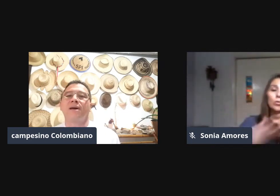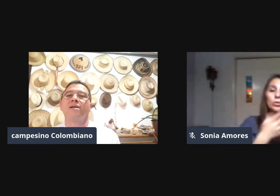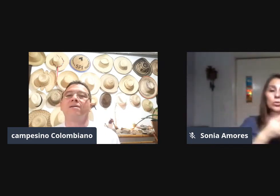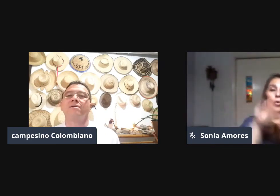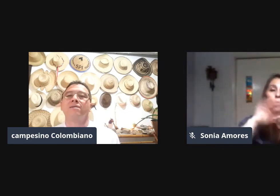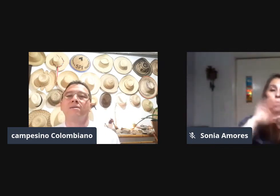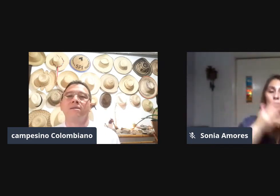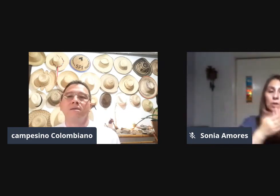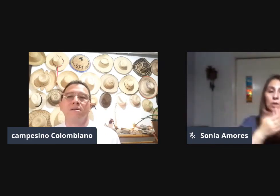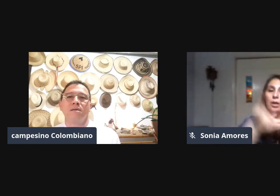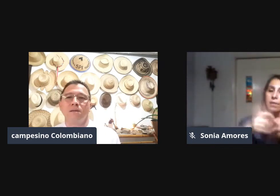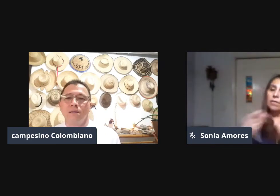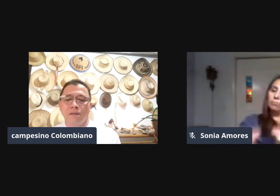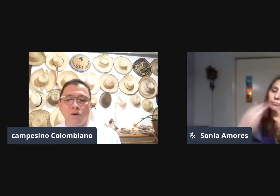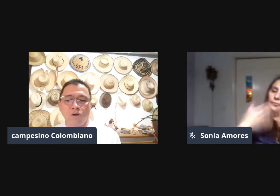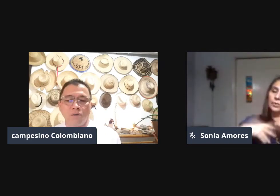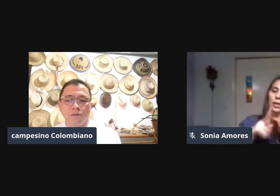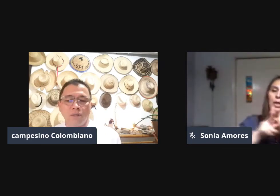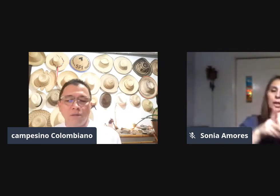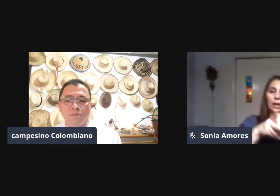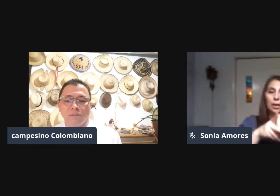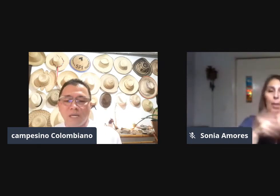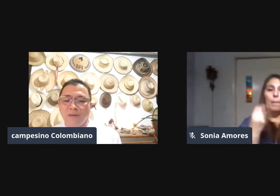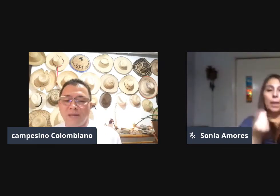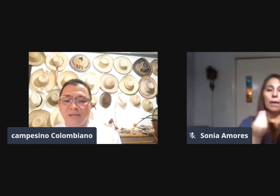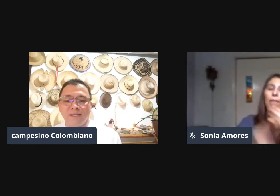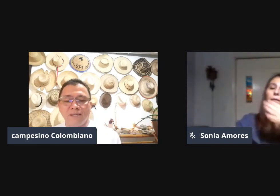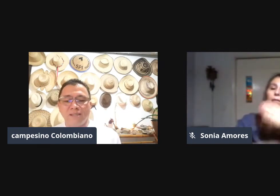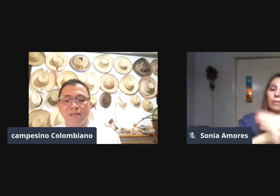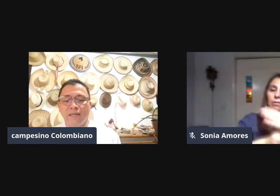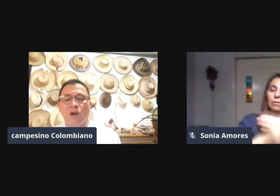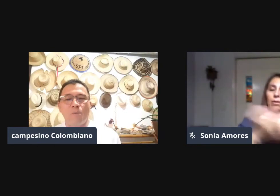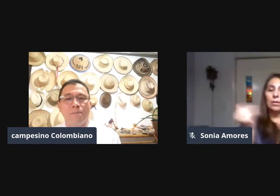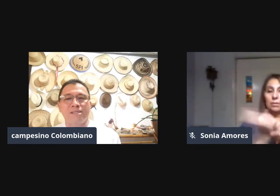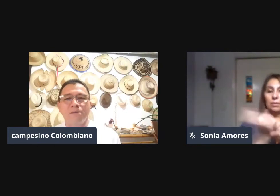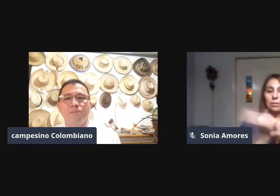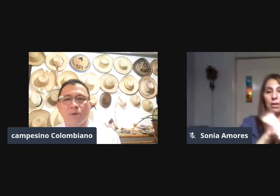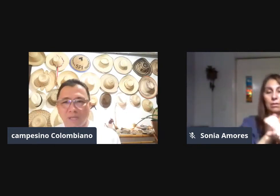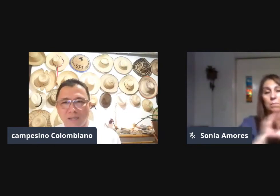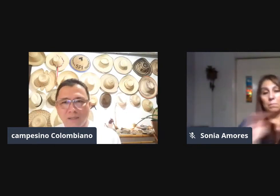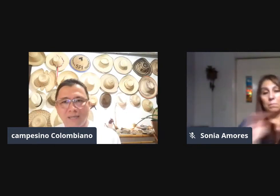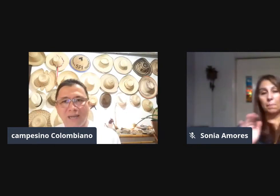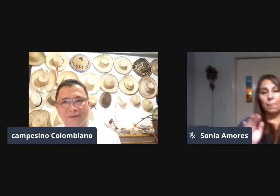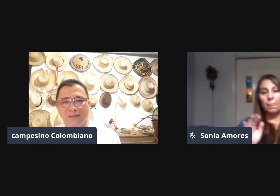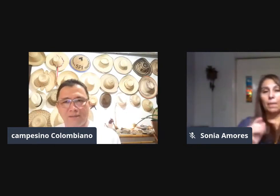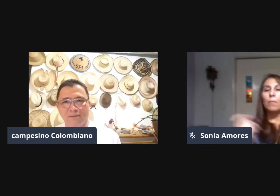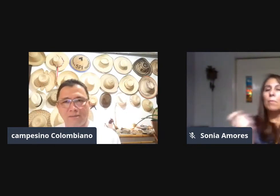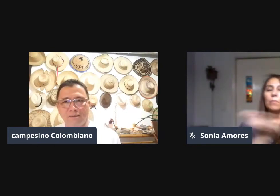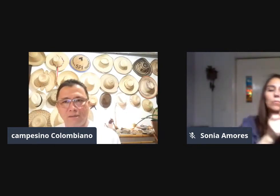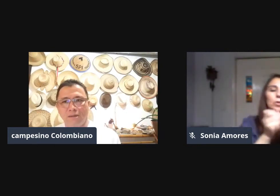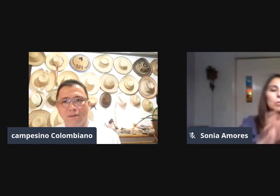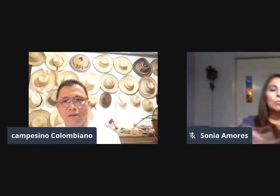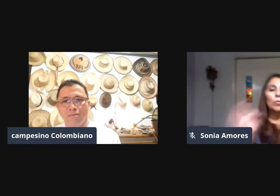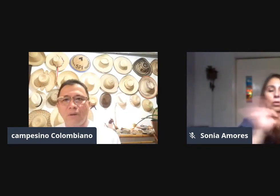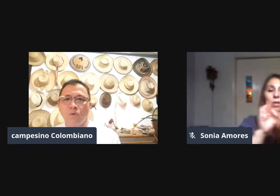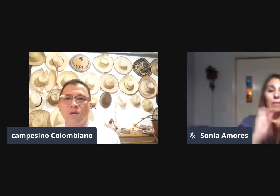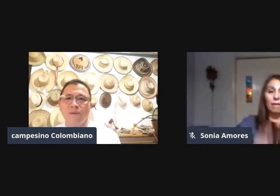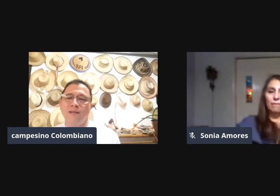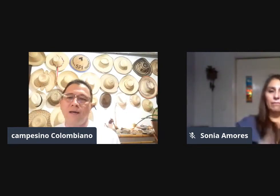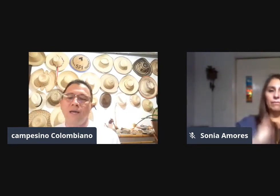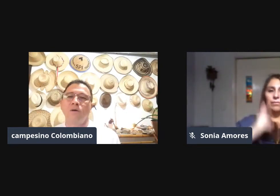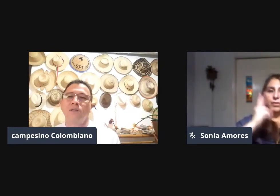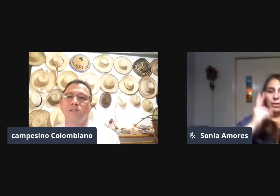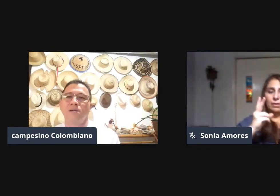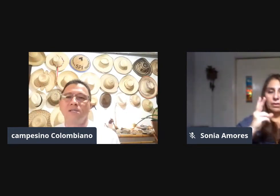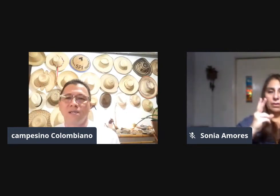seguirlo trabajando. No terminar sin decir que lo más importante es la vida, pero una